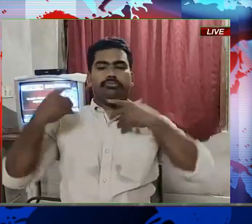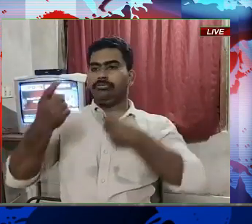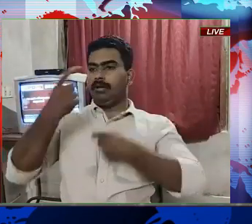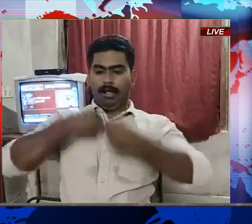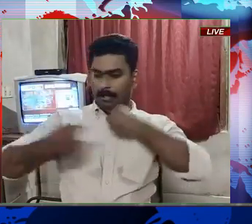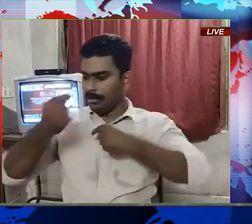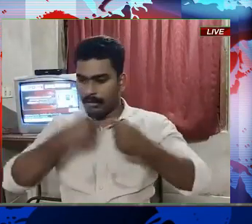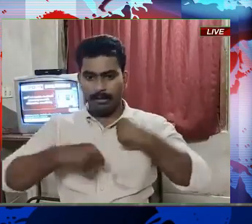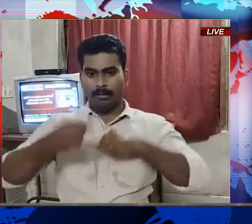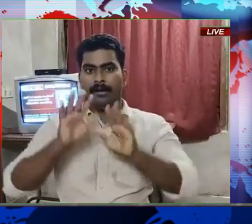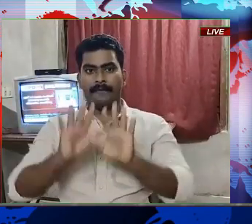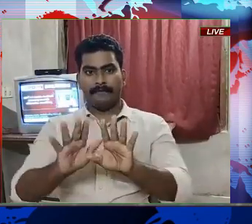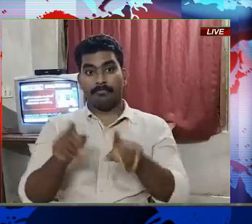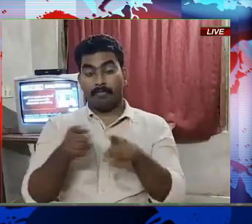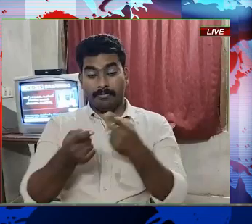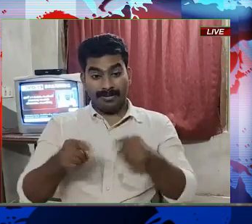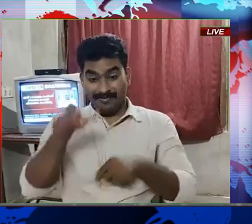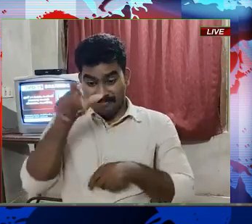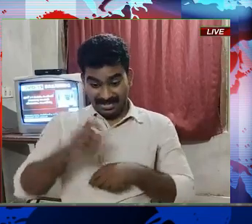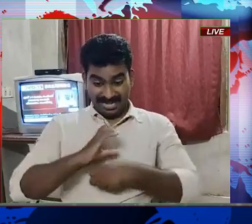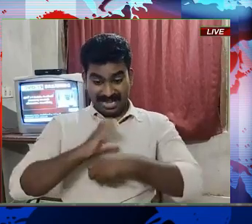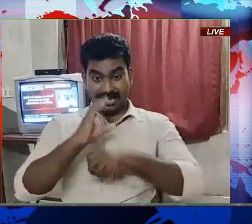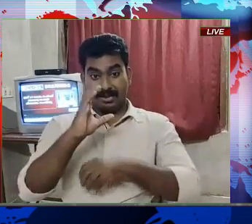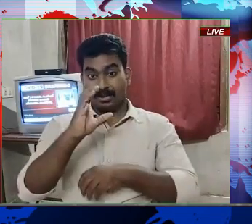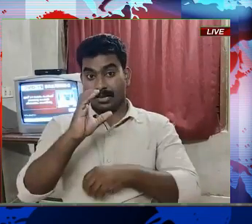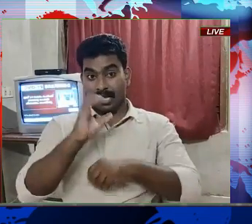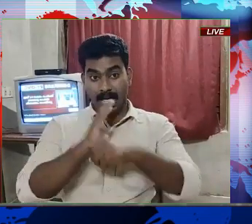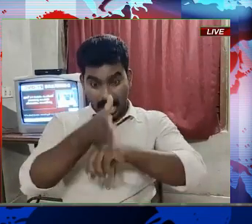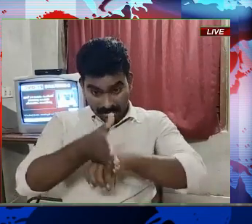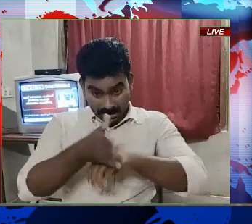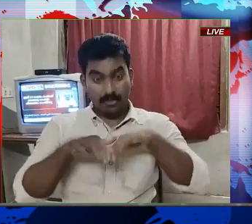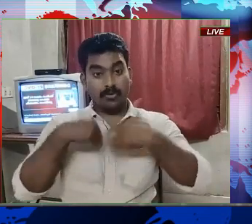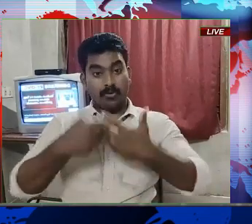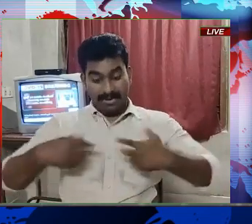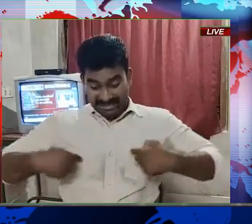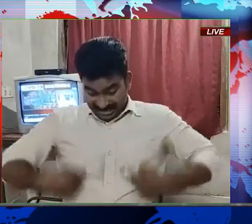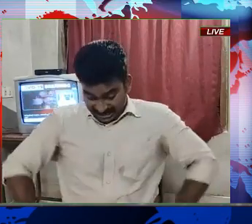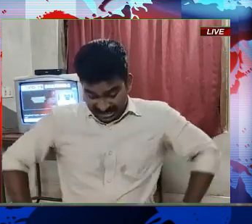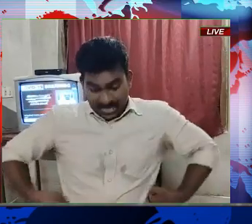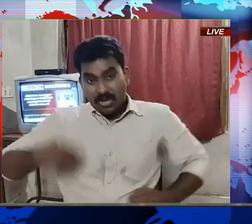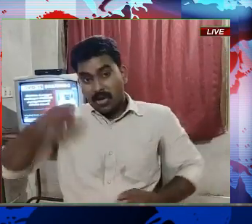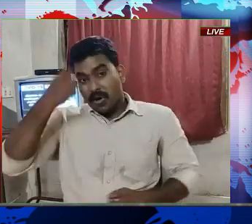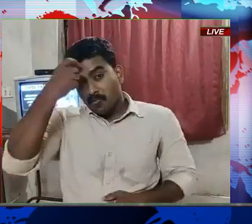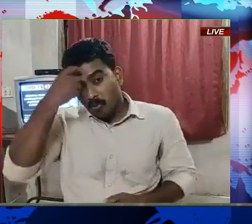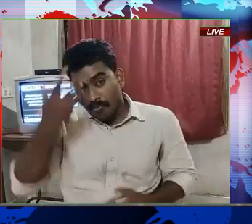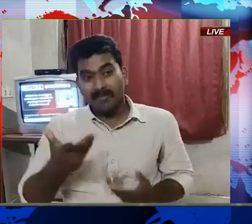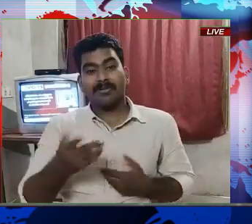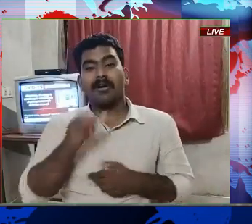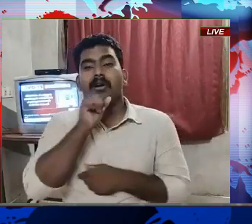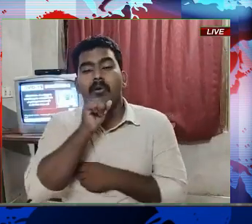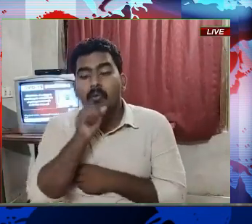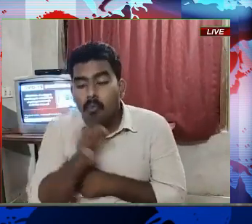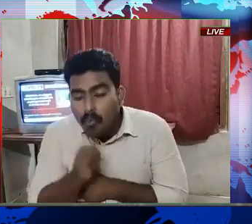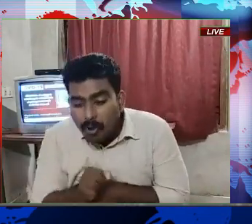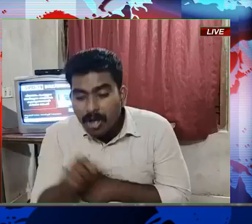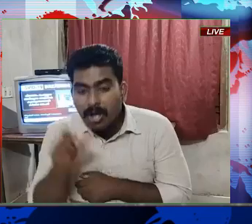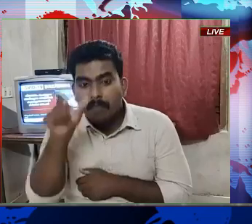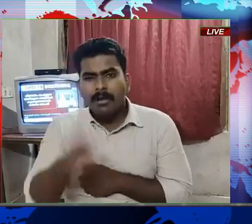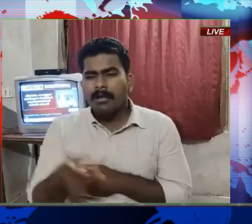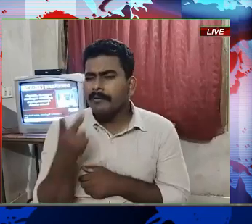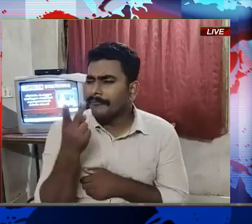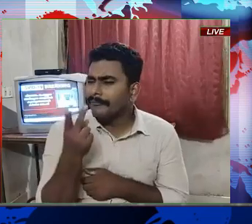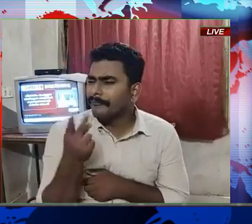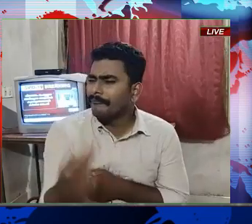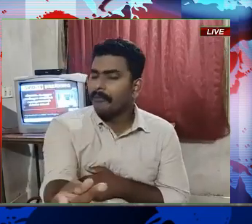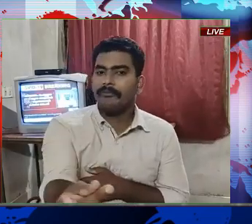നമ്മൾ ഈ ലോക്ക്ഡൌൺ ഇപ്പോൾ ഒരാഴ്ച പിന്നിടുകയാണ്. ഈ ലോക്ക്ഡൌൺ കൊണ്ട് നമുക്ക് ഈ രോഗവ്യാപനം തടയാൻ കഴിഞ്ഞു എന്ന വിലയിരുത്തലിലേക്ക് എത്താൻ നമുക്ക് സമയമോ അതിൻ്റെ ഒരു സമയമായി